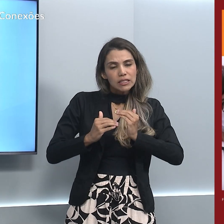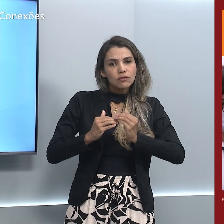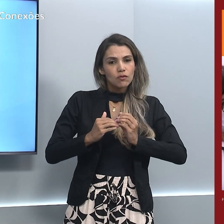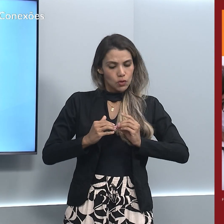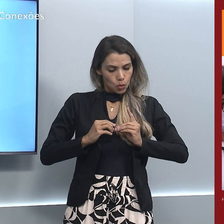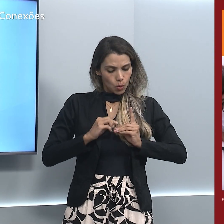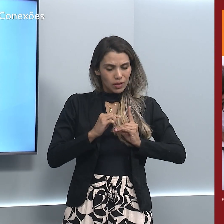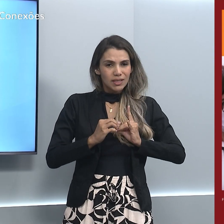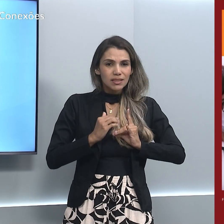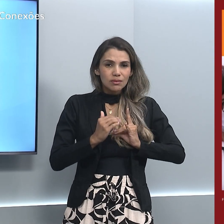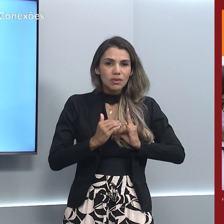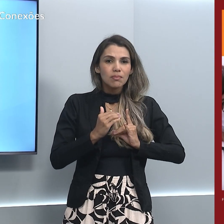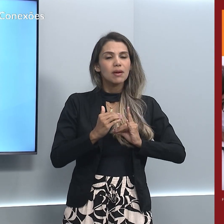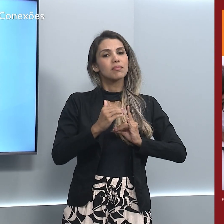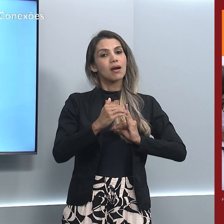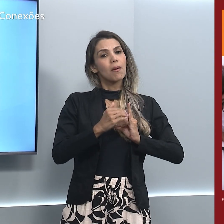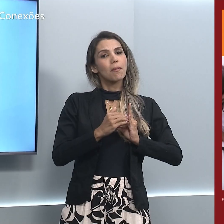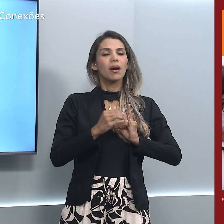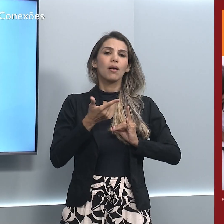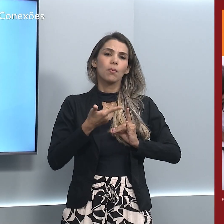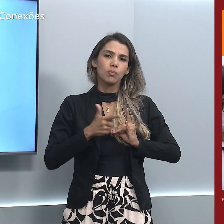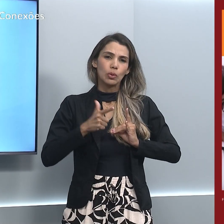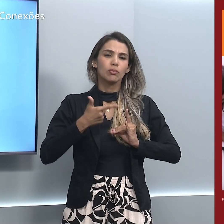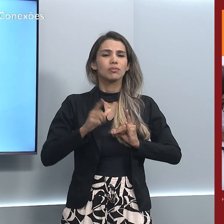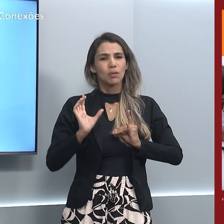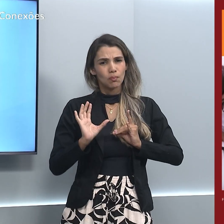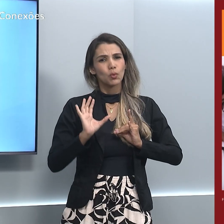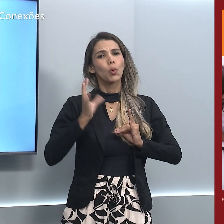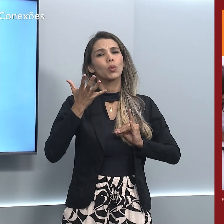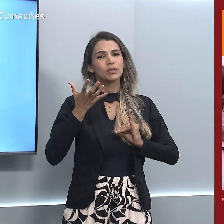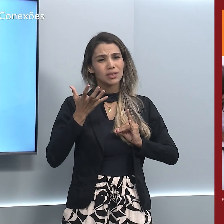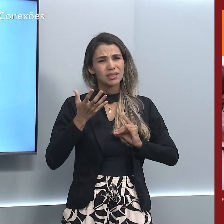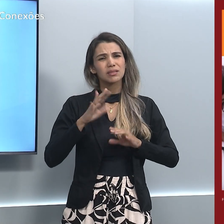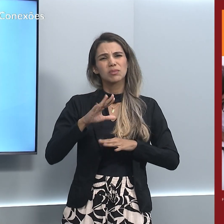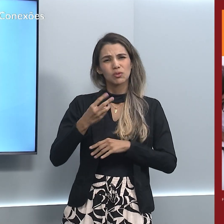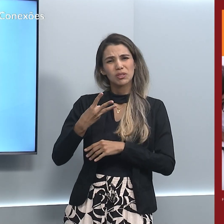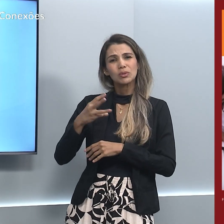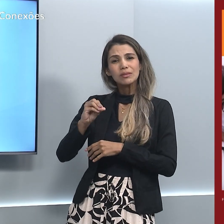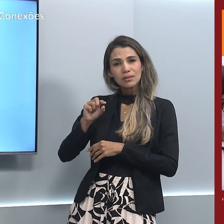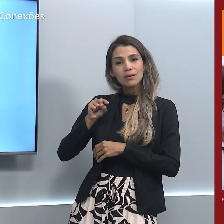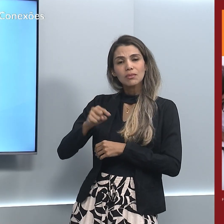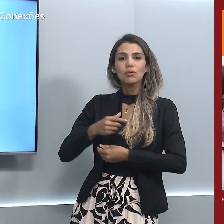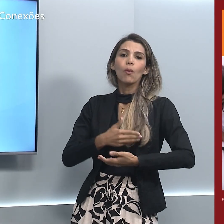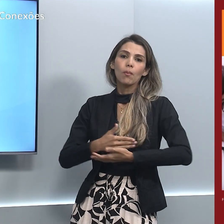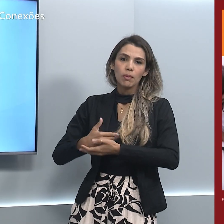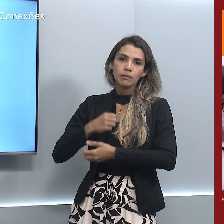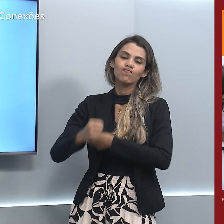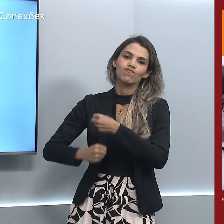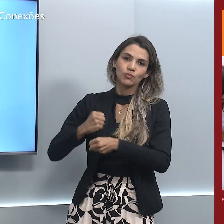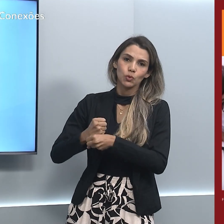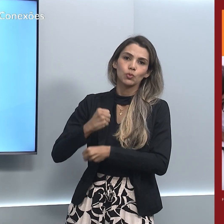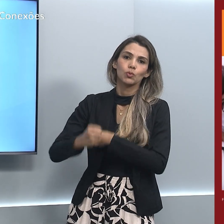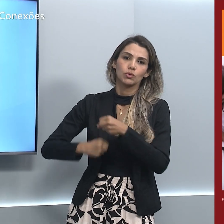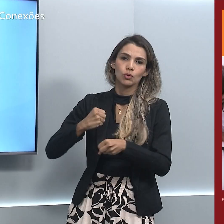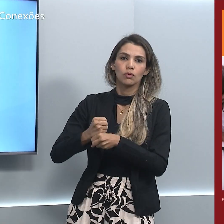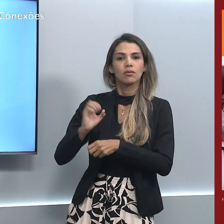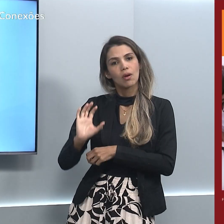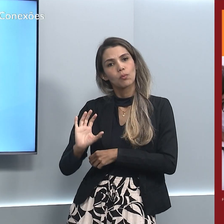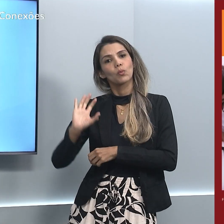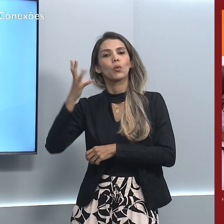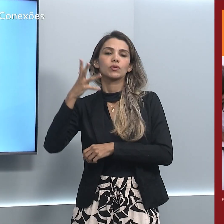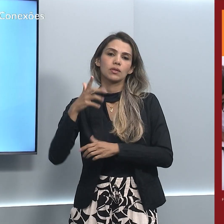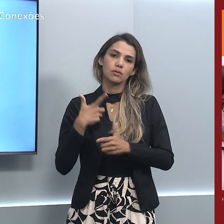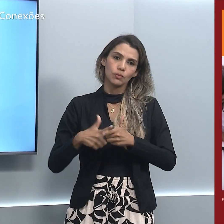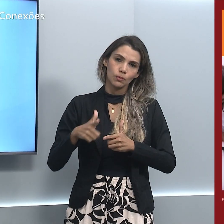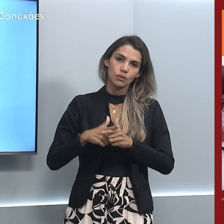na gestação. Isso equivale a cerca de 30.000 bebês por ano, de acordo com dados do Ministério da